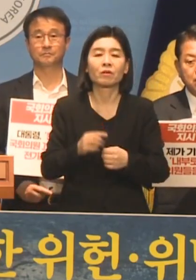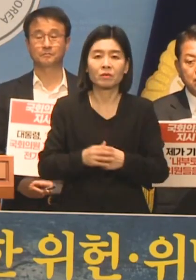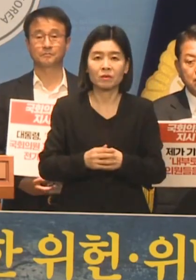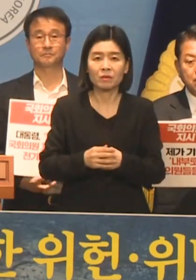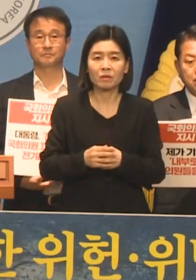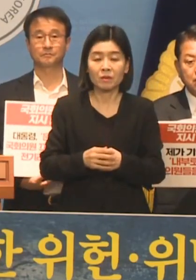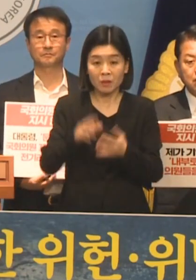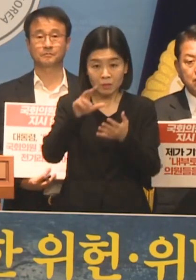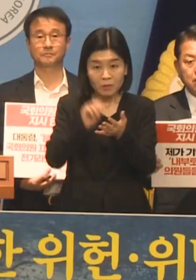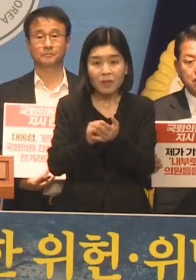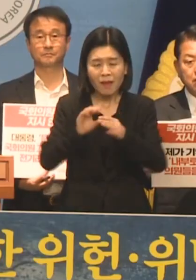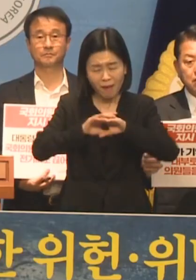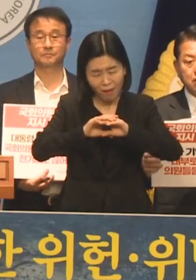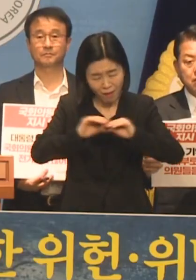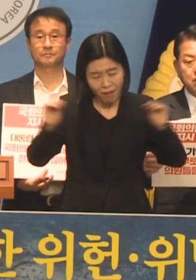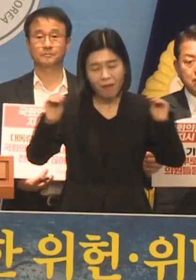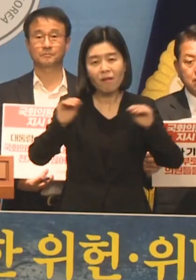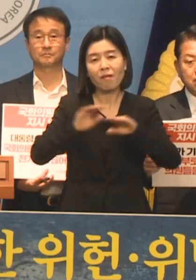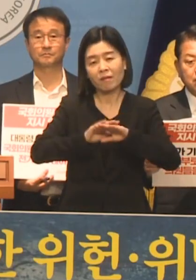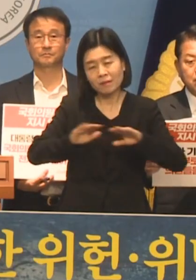그 문제를 푸는데